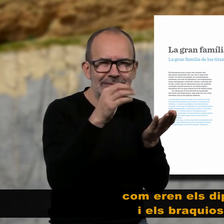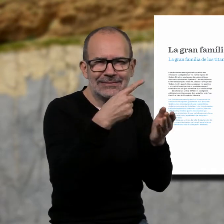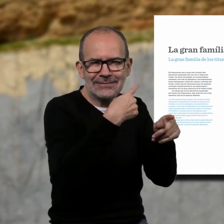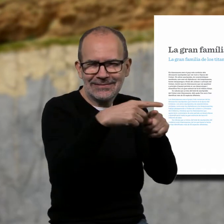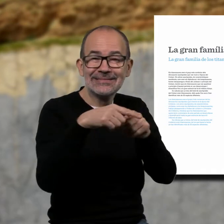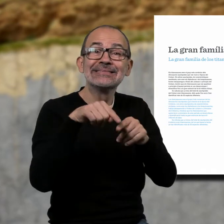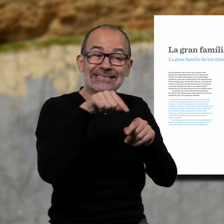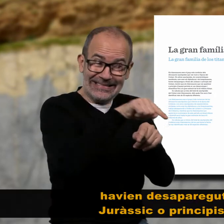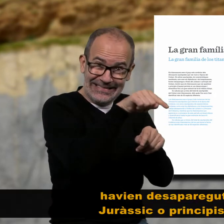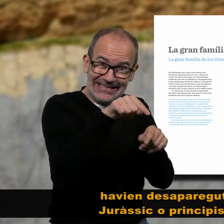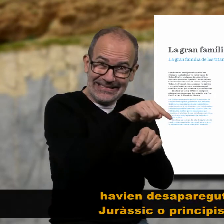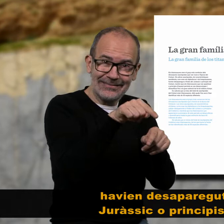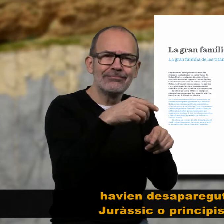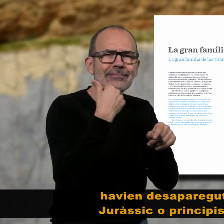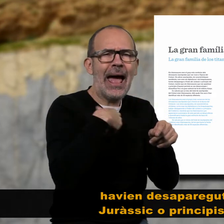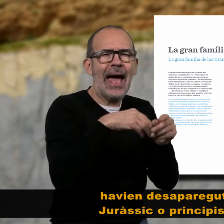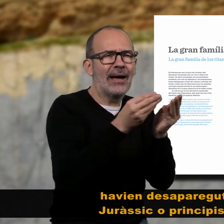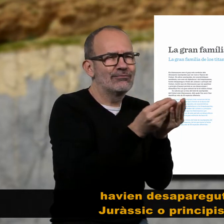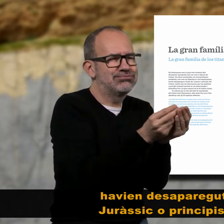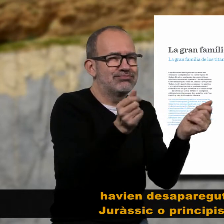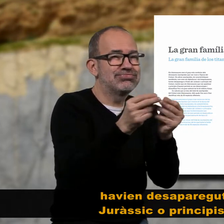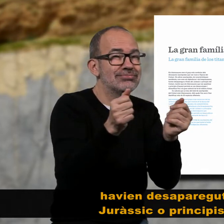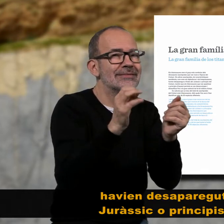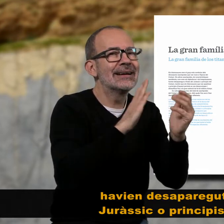finals del Juràssic o principis del Cretaci.